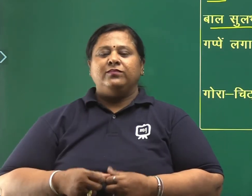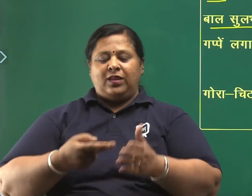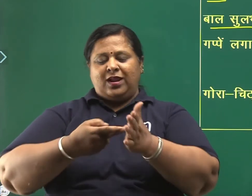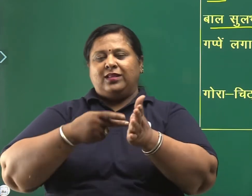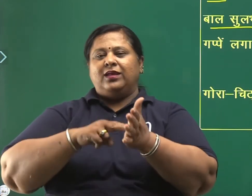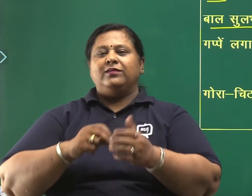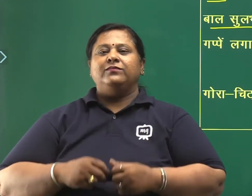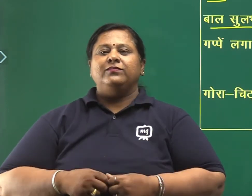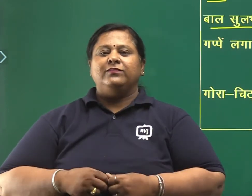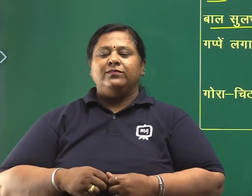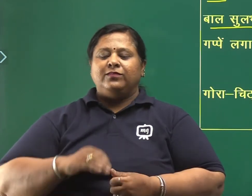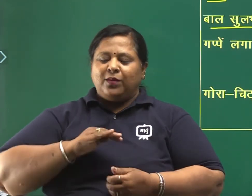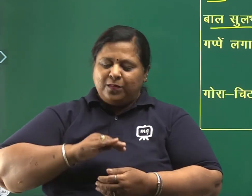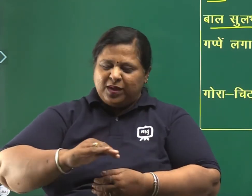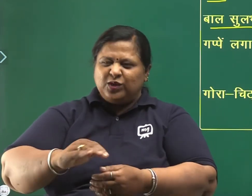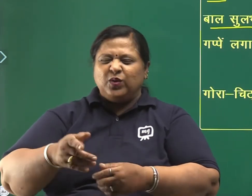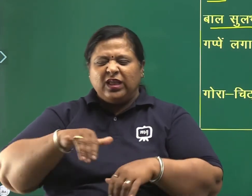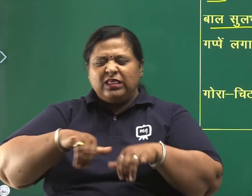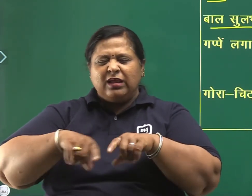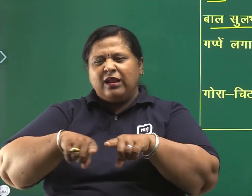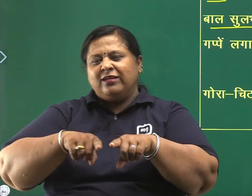अर्थ होगा बच्चों की तरह।